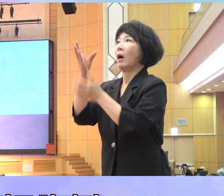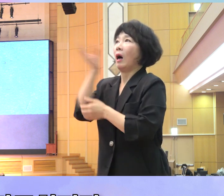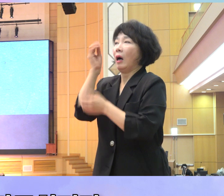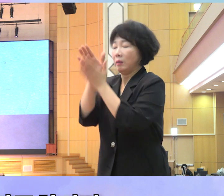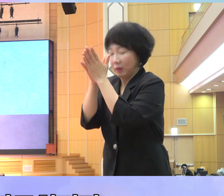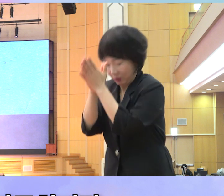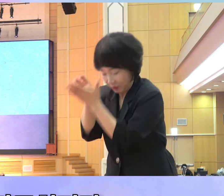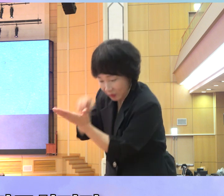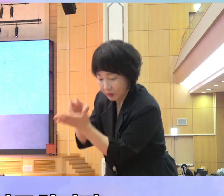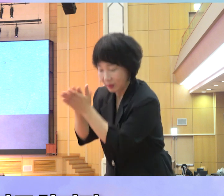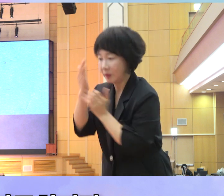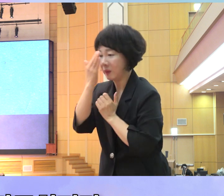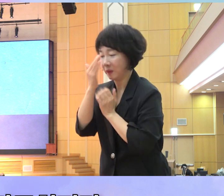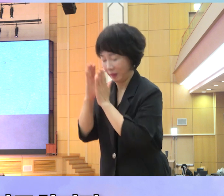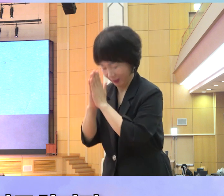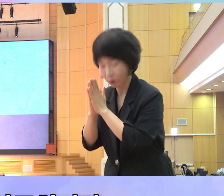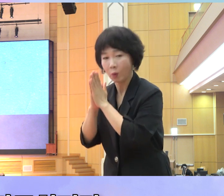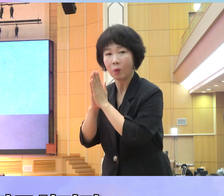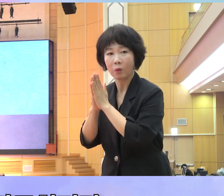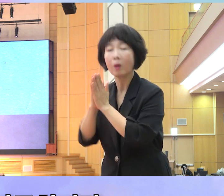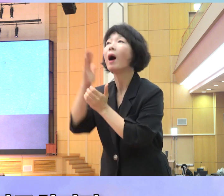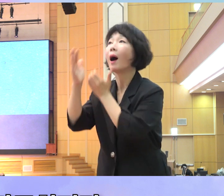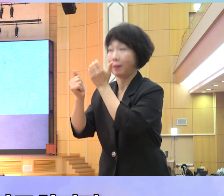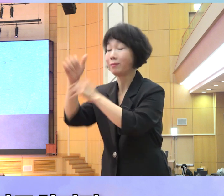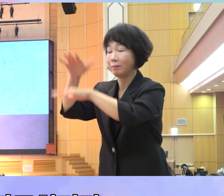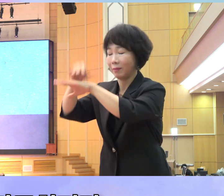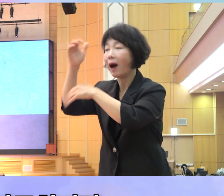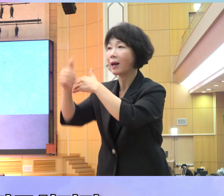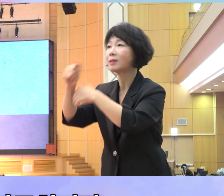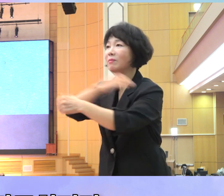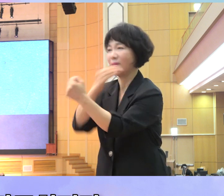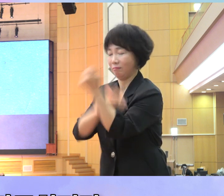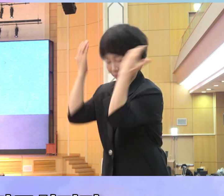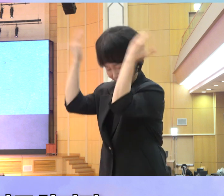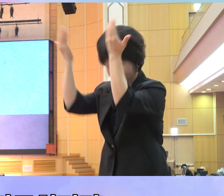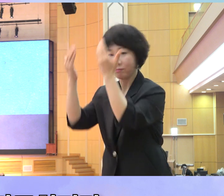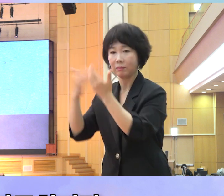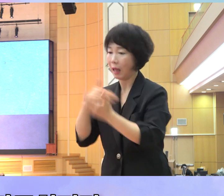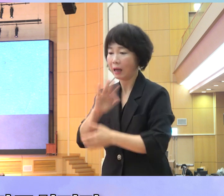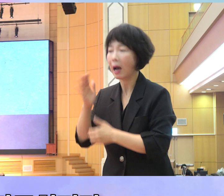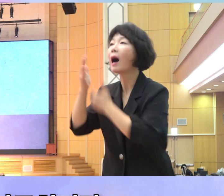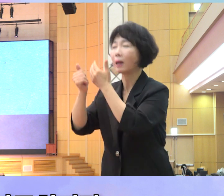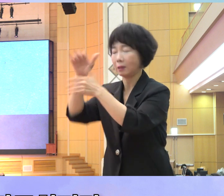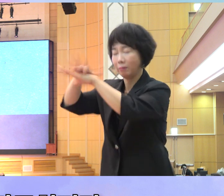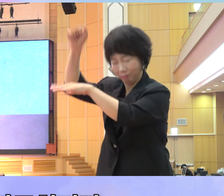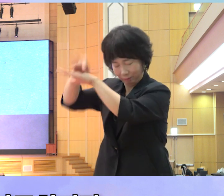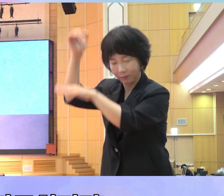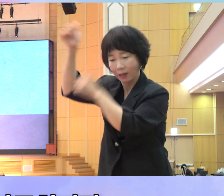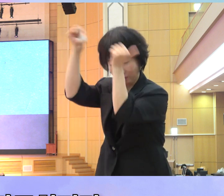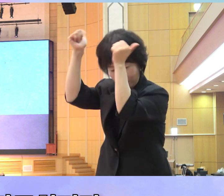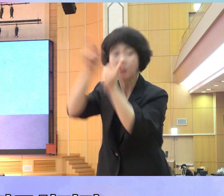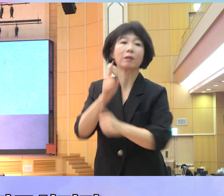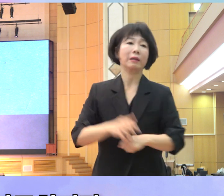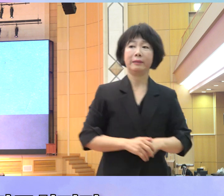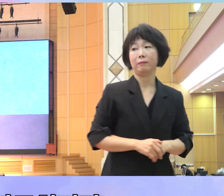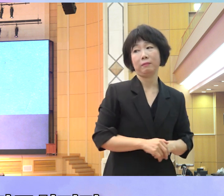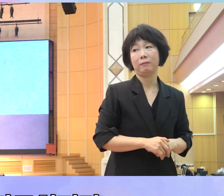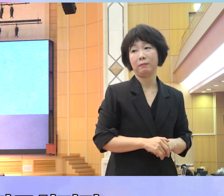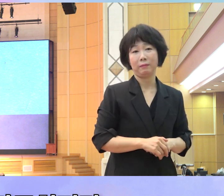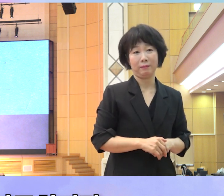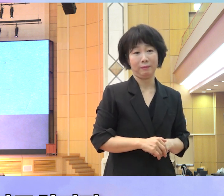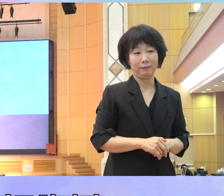이루시니도 하나님이시여, 할렐루야, 그러면서 그냥 하나님 앞에 바짝 엎드리는 거예요. 그래서